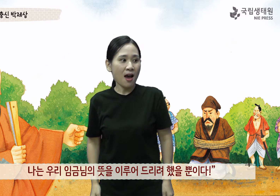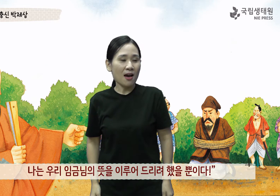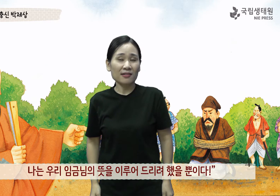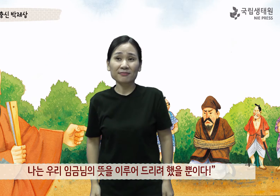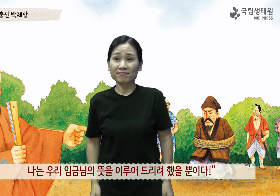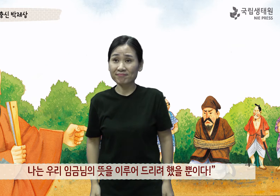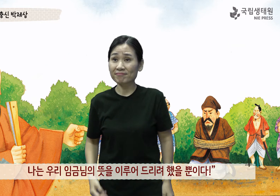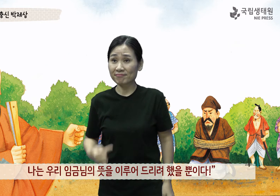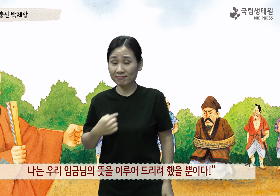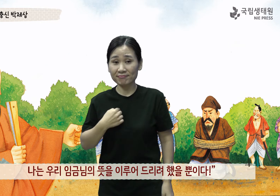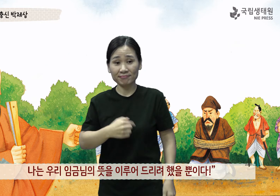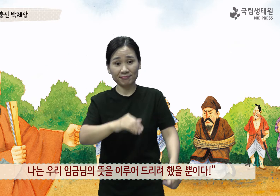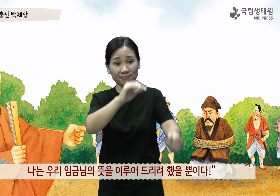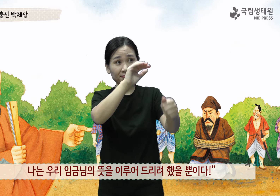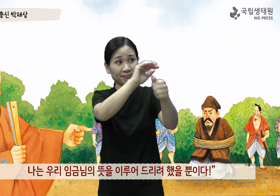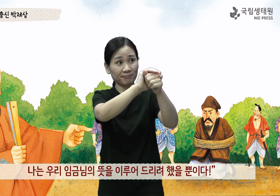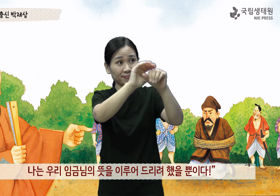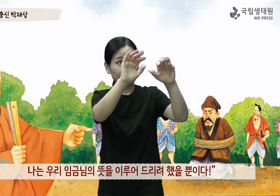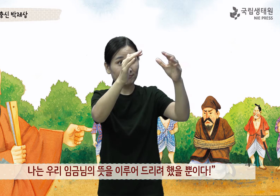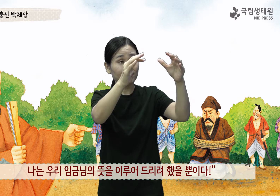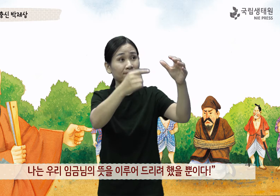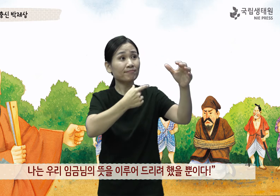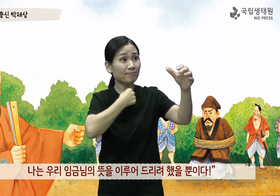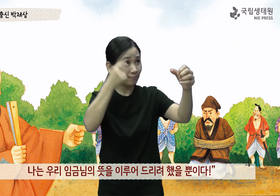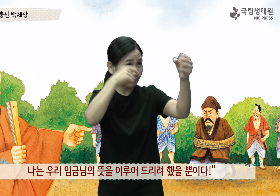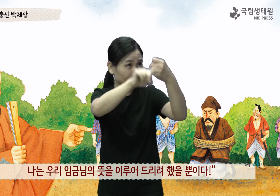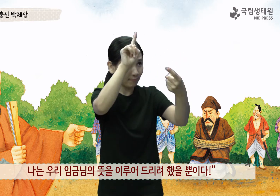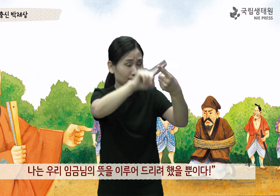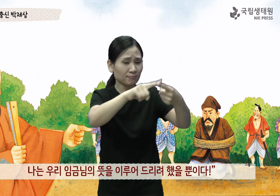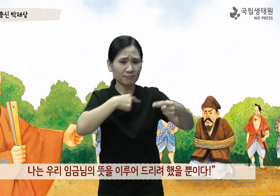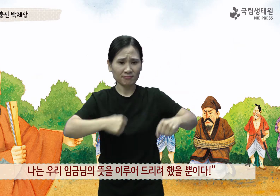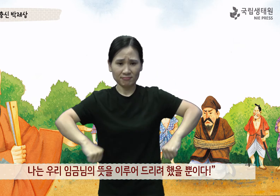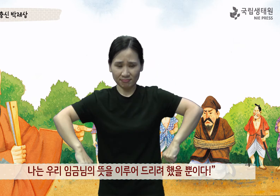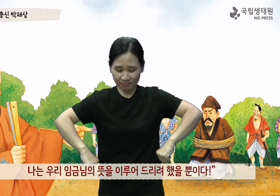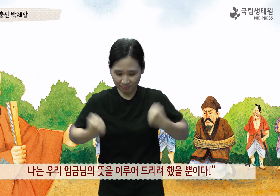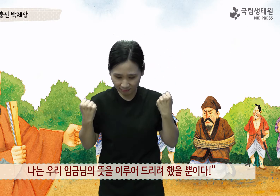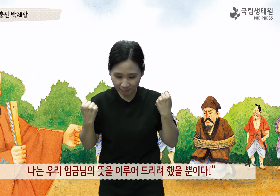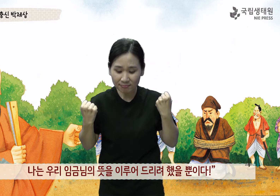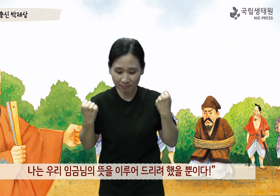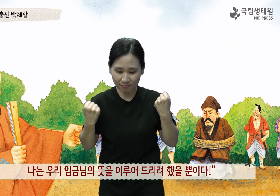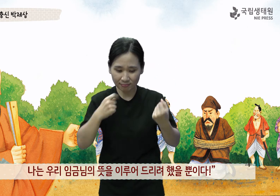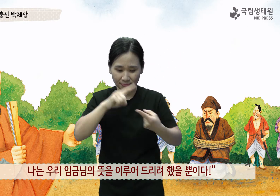나는 우리 임금님의 뜻을 이루어드리려 했을 뿐이다.